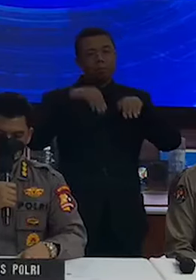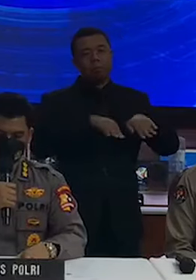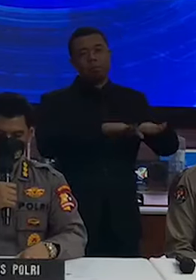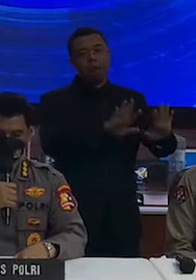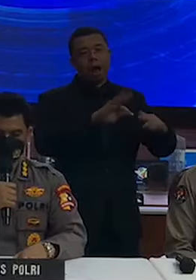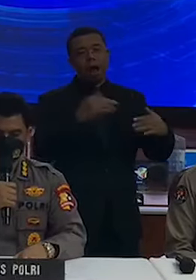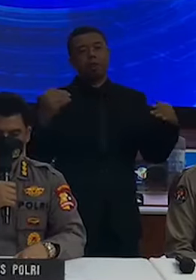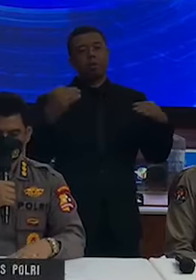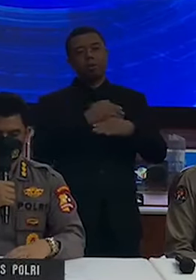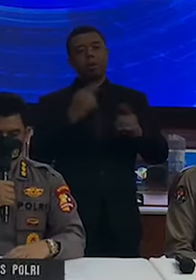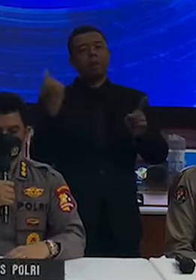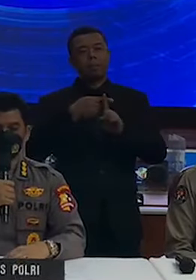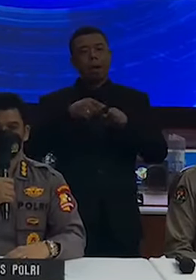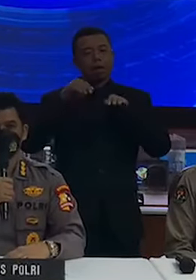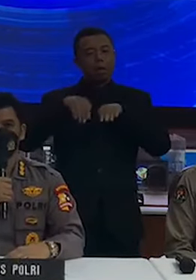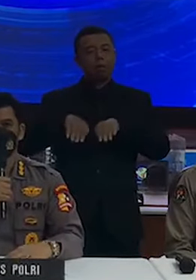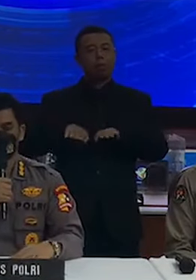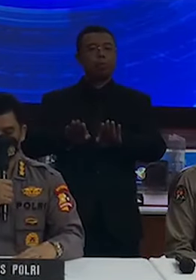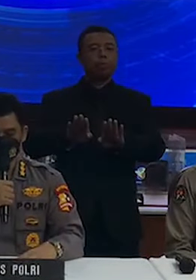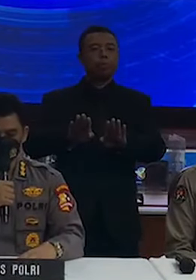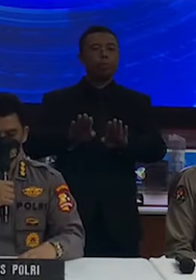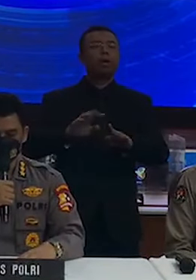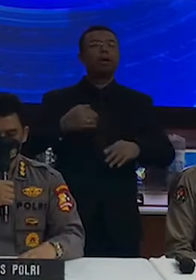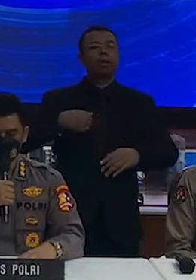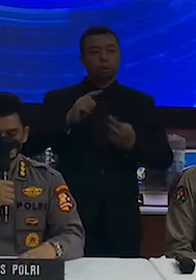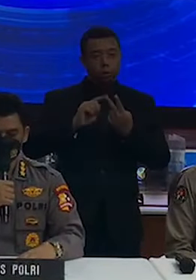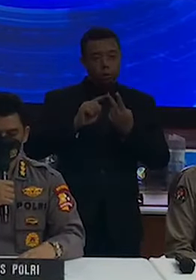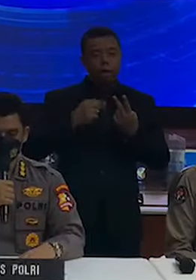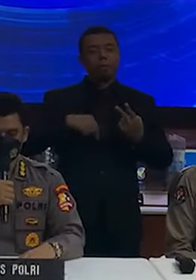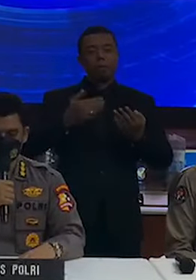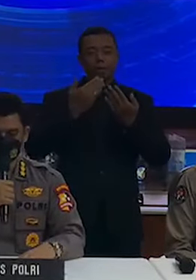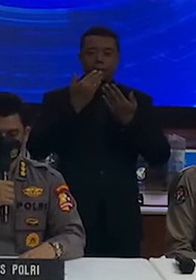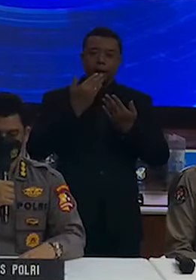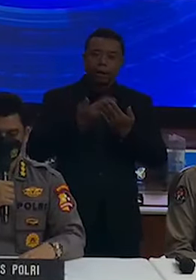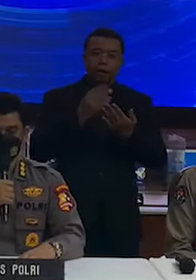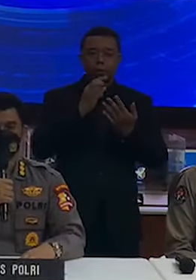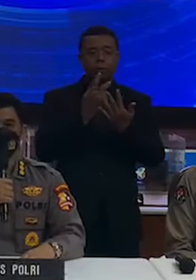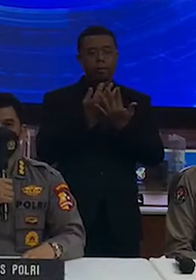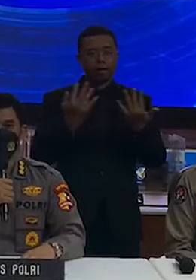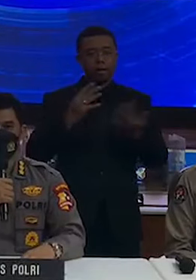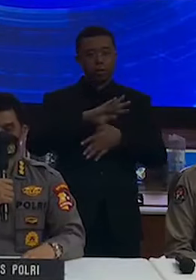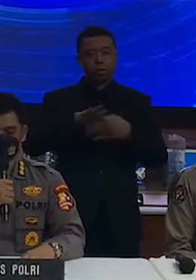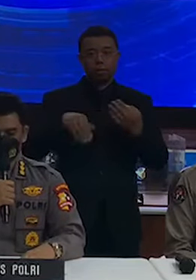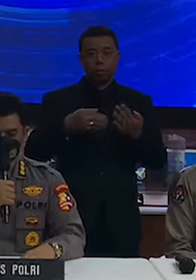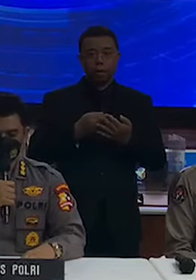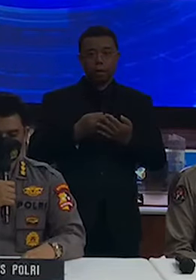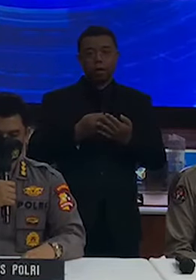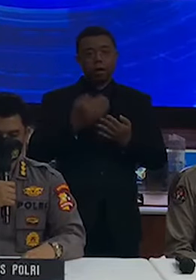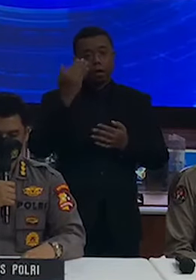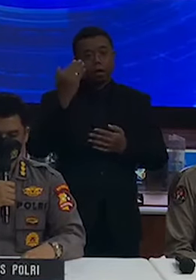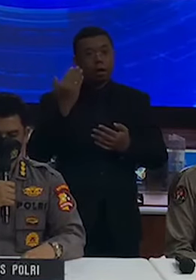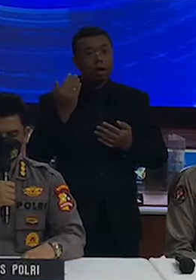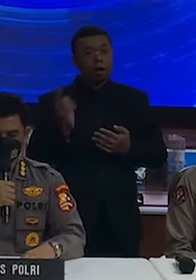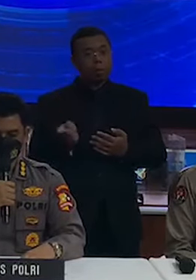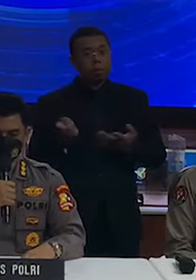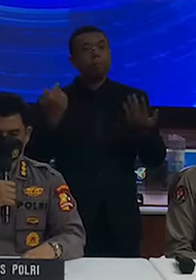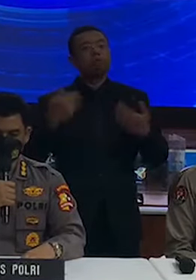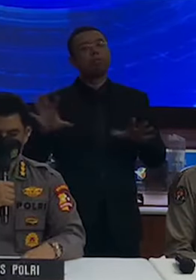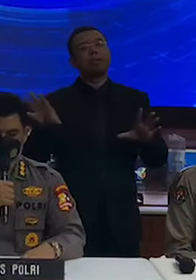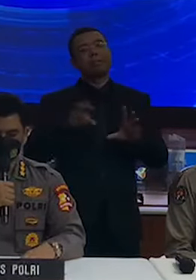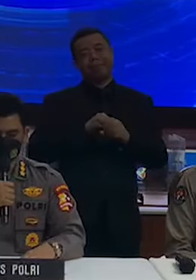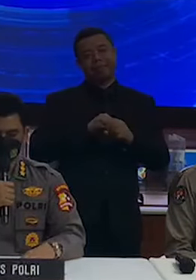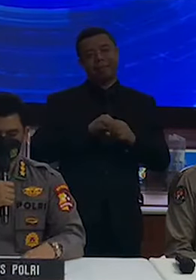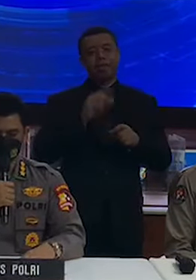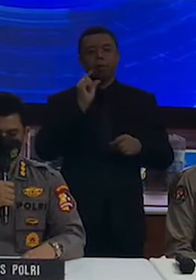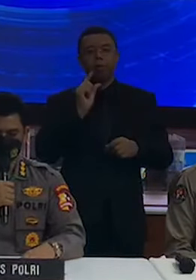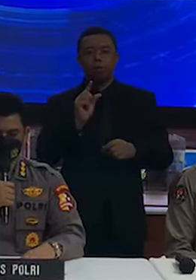sebagainya. Dan saya mengucapkan terima kasih yang sebesar-besarnya kepada masyarakat atas partisipasinya dalam